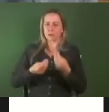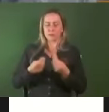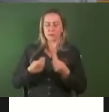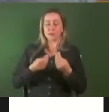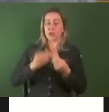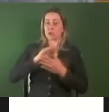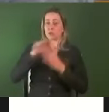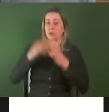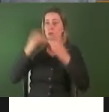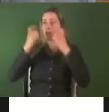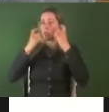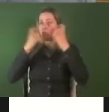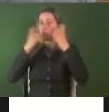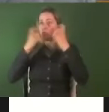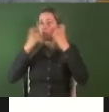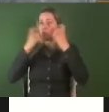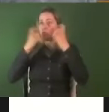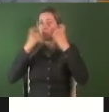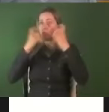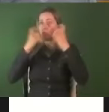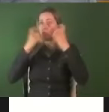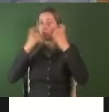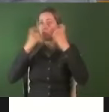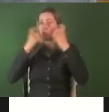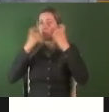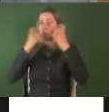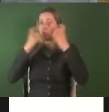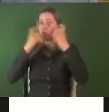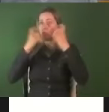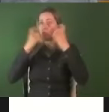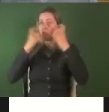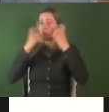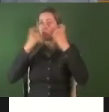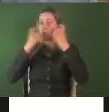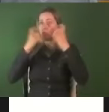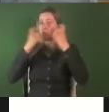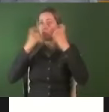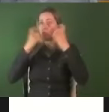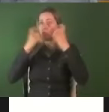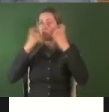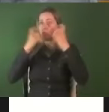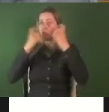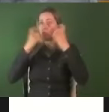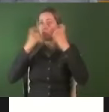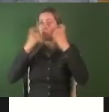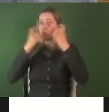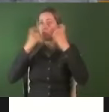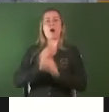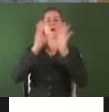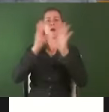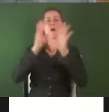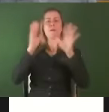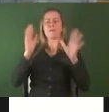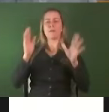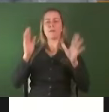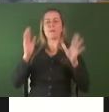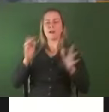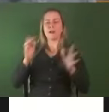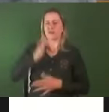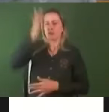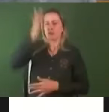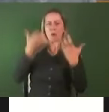preocupados com o aqui e agora. Esses caras viveram duas bombas, eles não querem saber de um futuro, eles querem saber do presente, eles querem saber